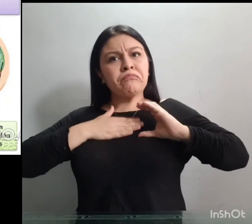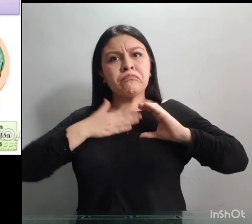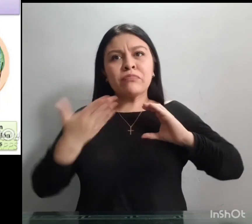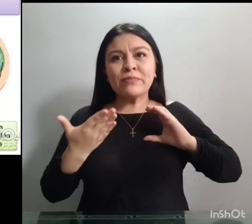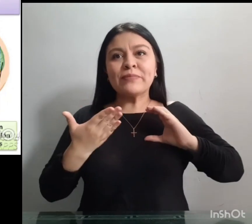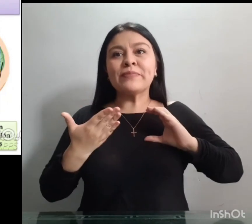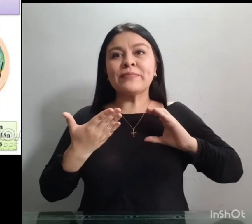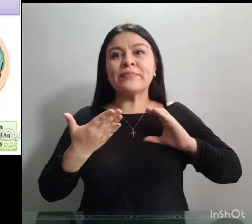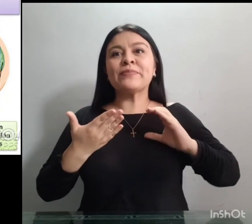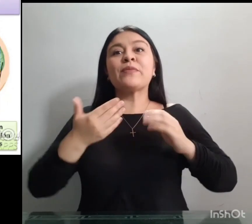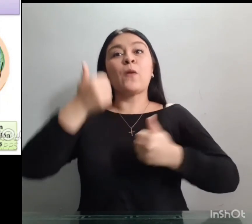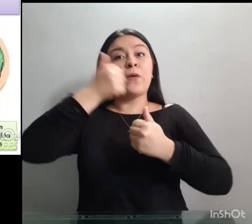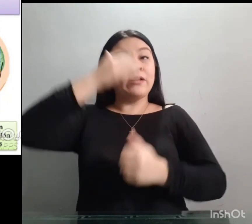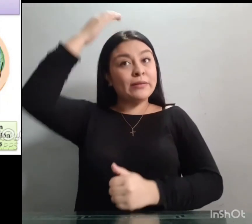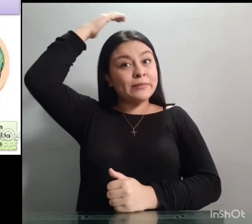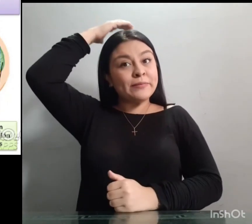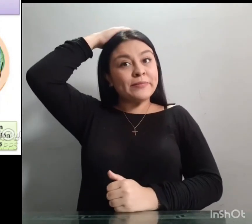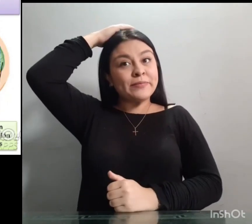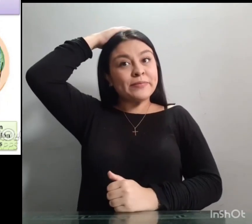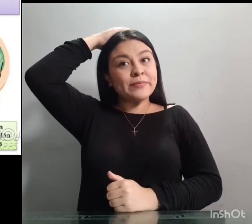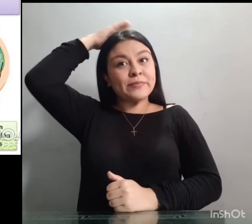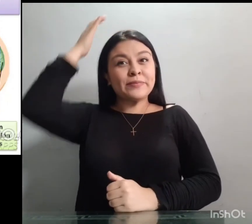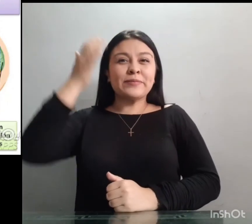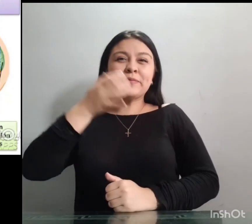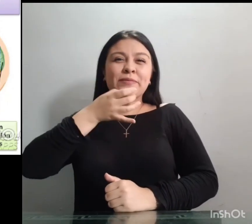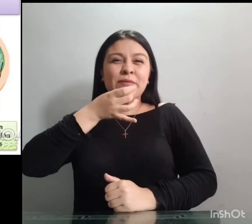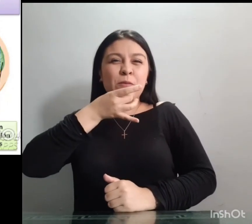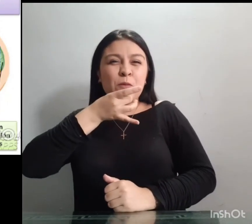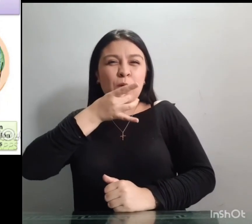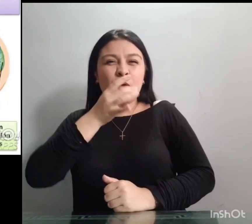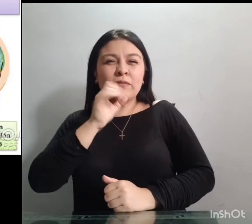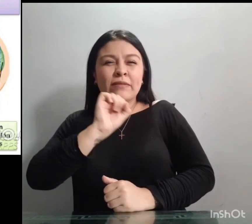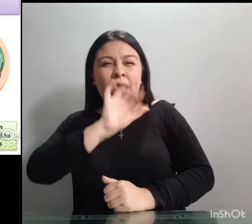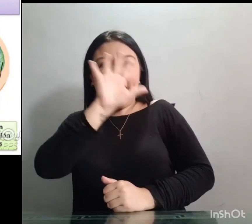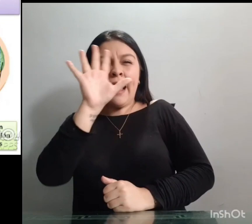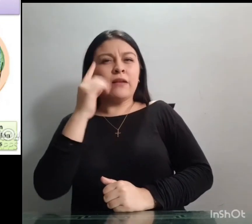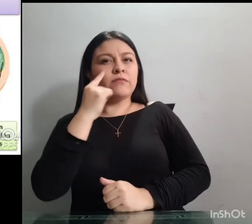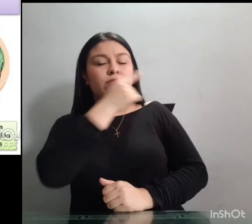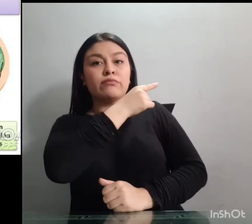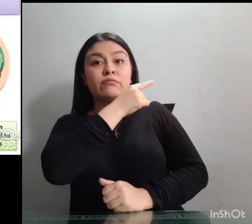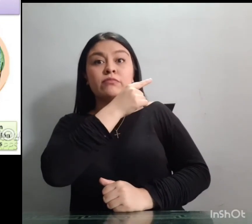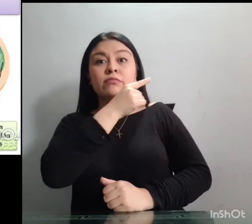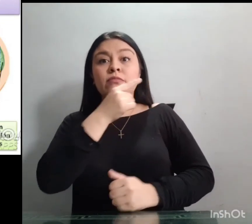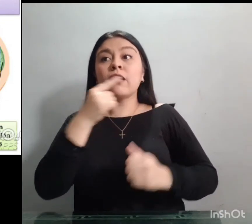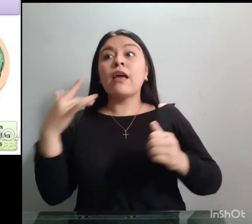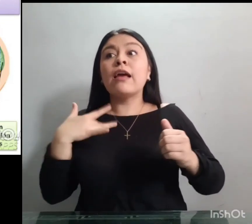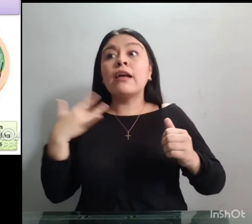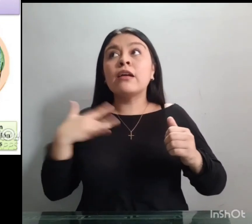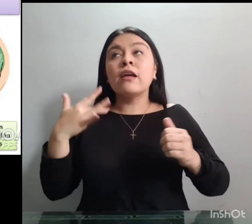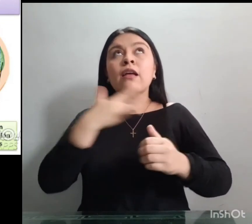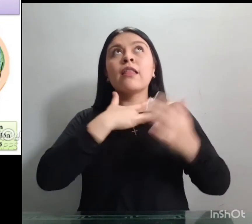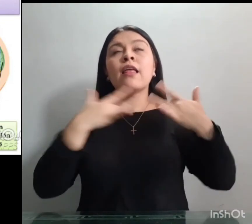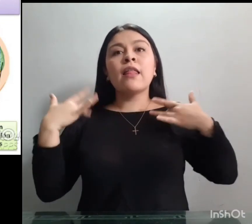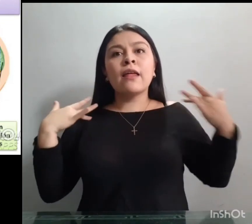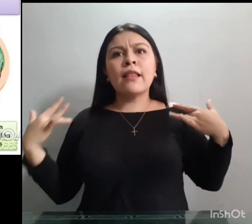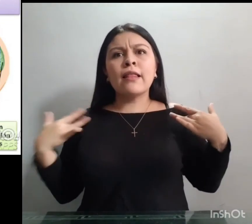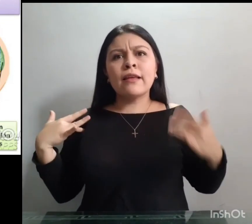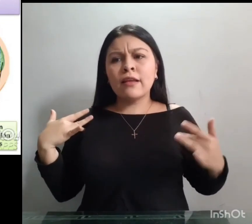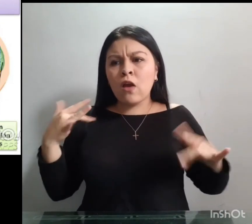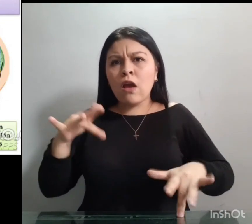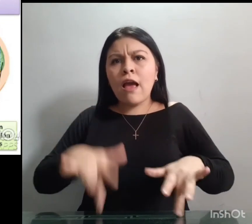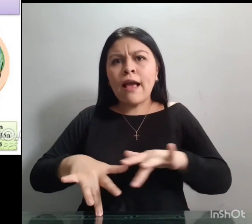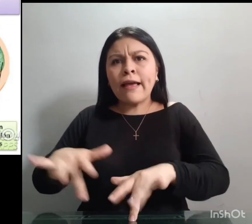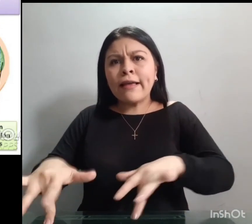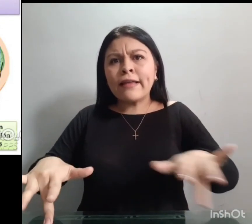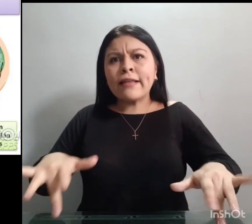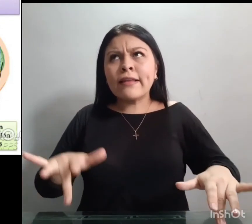lóbulo parietal permite sentir a través de la piel, es decir, por el tacto, las texturas, podemos percibir